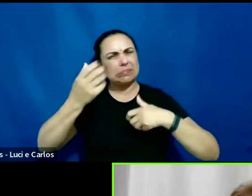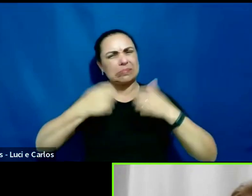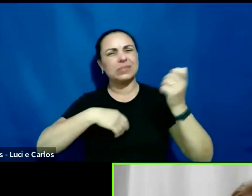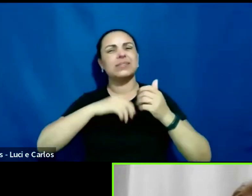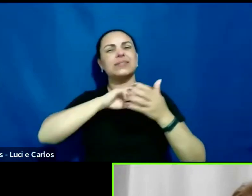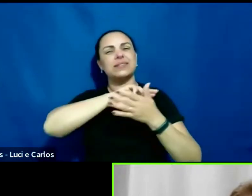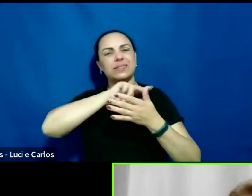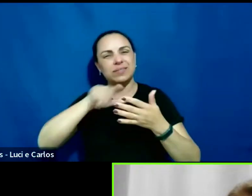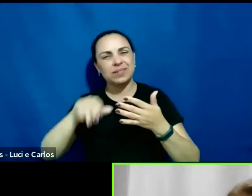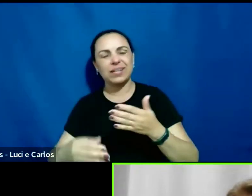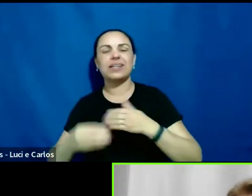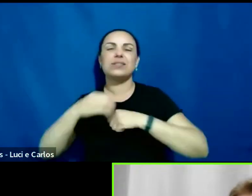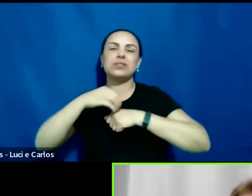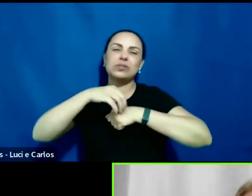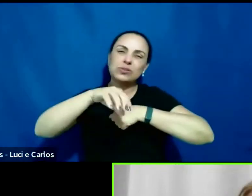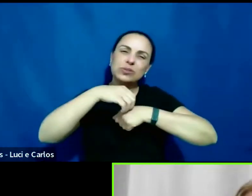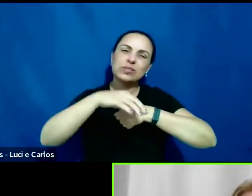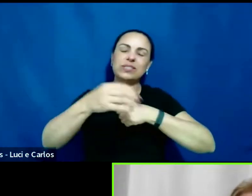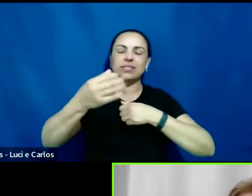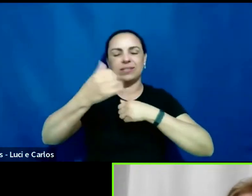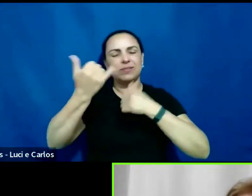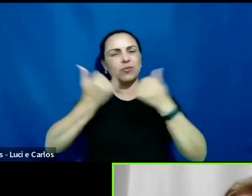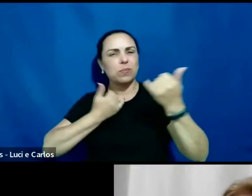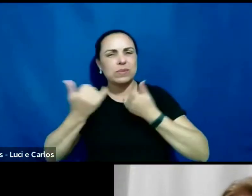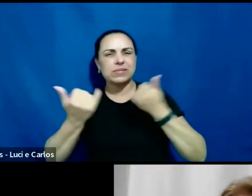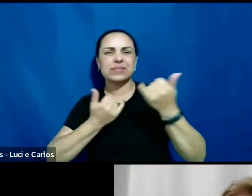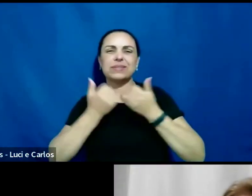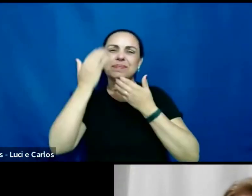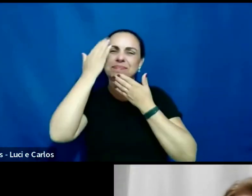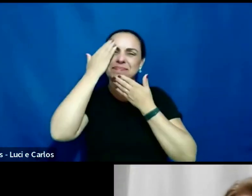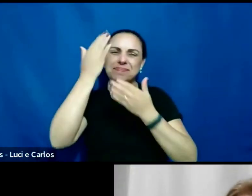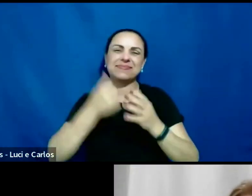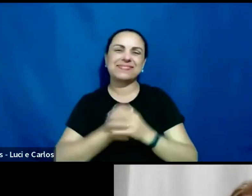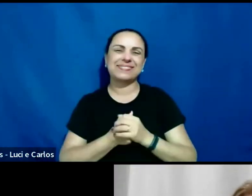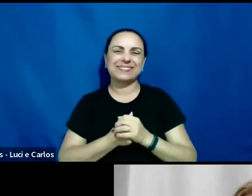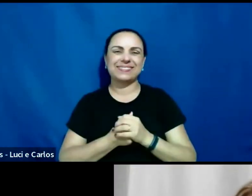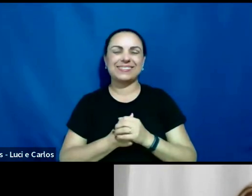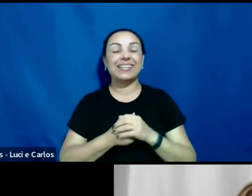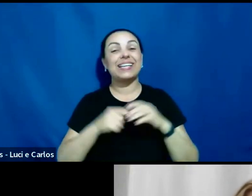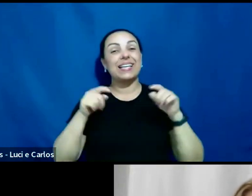da nossa saúde. Bem, Com agora certeza, nós vamos Magali. convidar